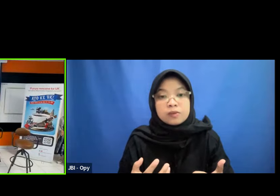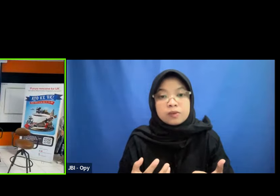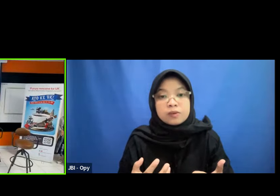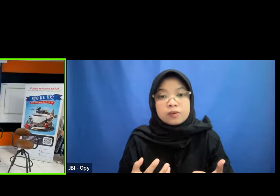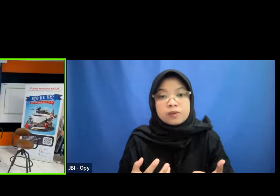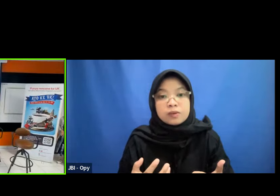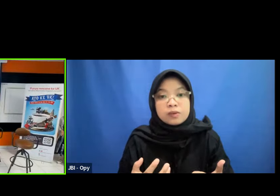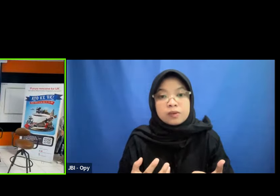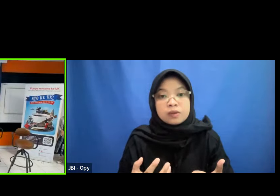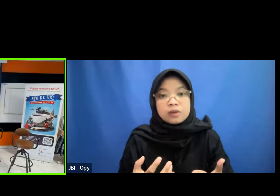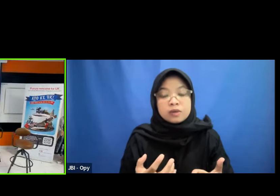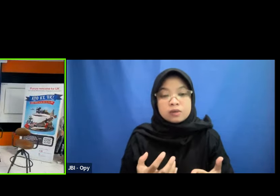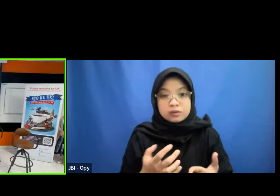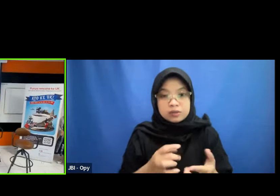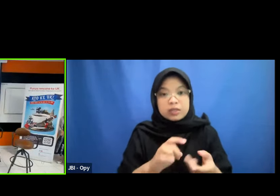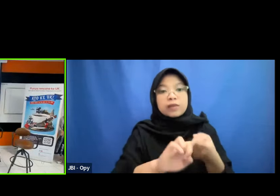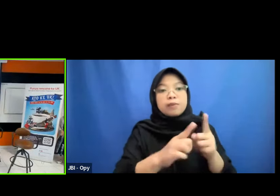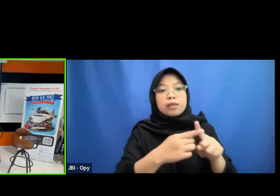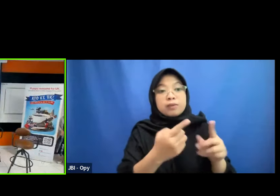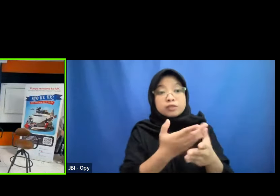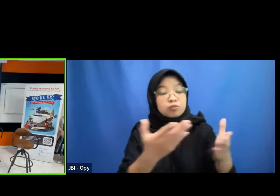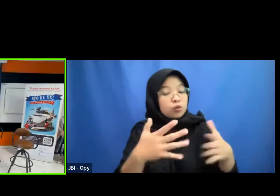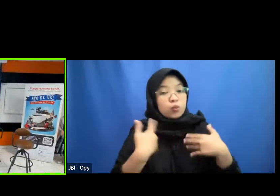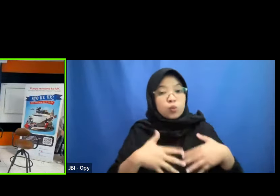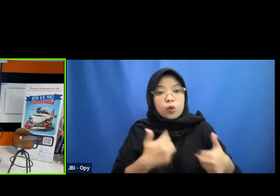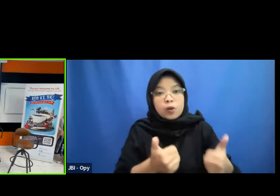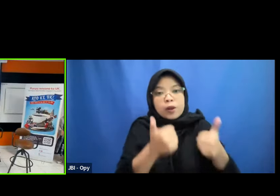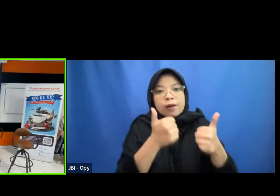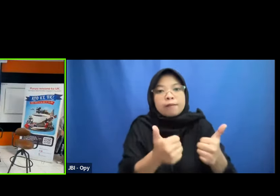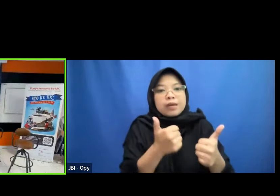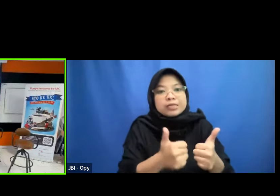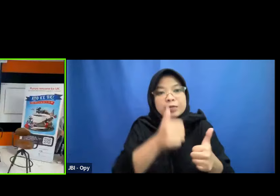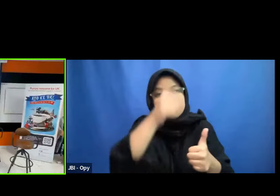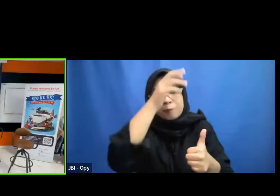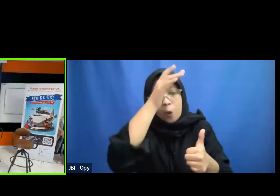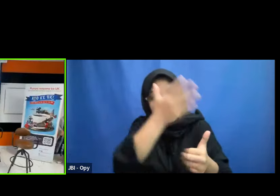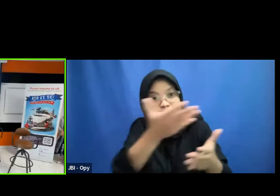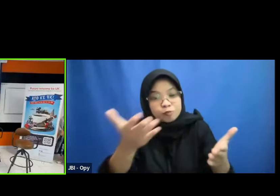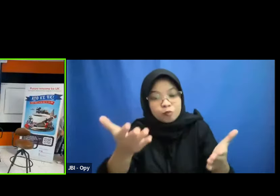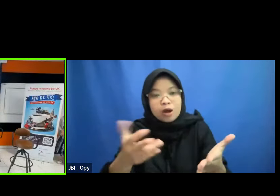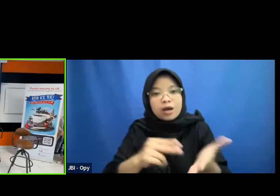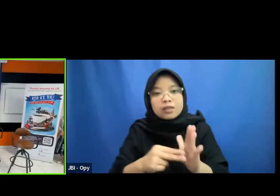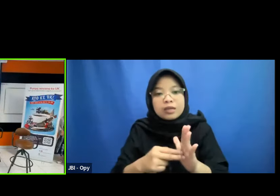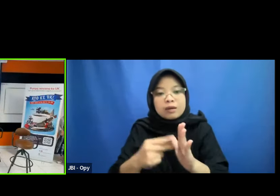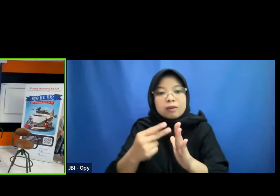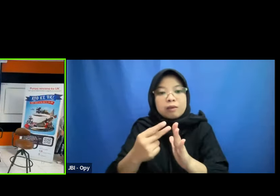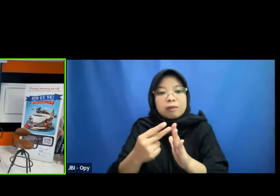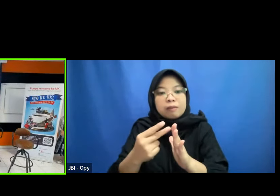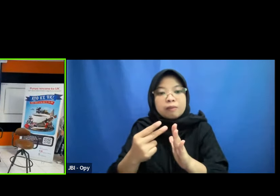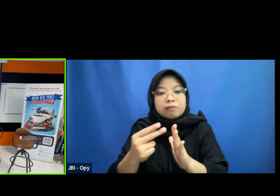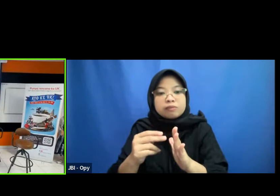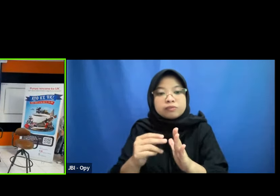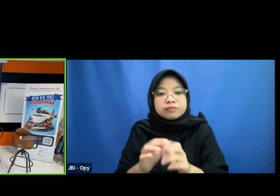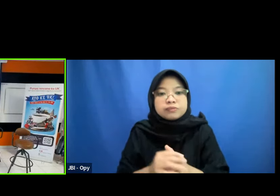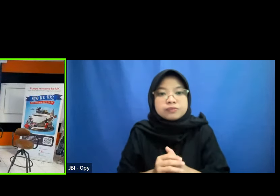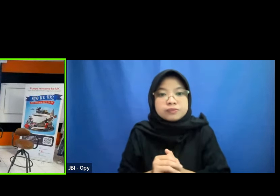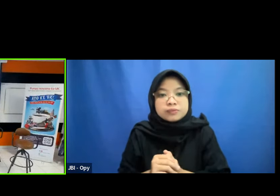teman-teman udah luar biasa bisa ada di sini mengisikan berbagai macam orang-orang ini kan cuma perkara budgetnya sekian gitu